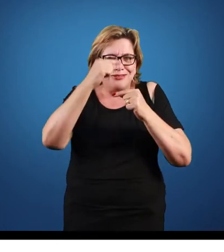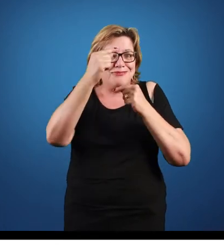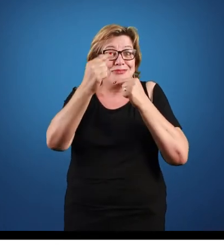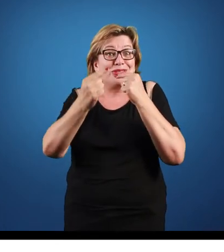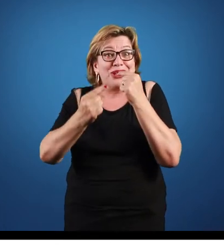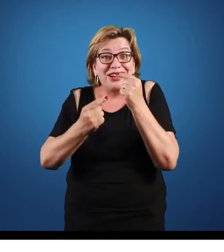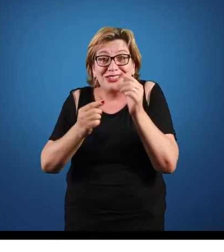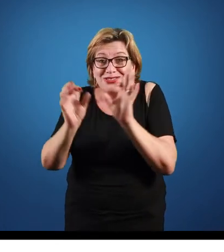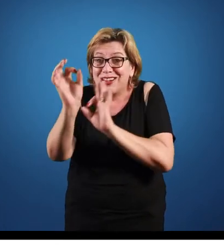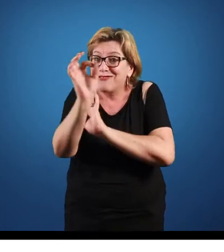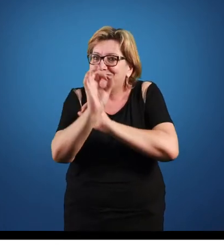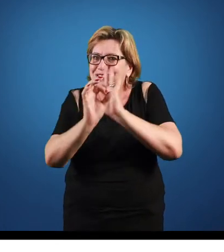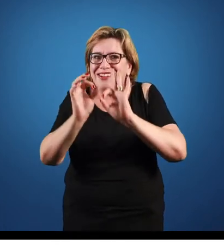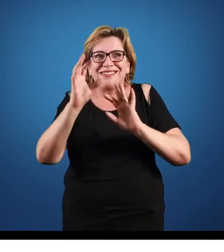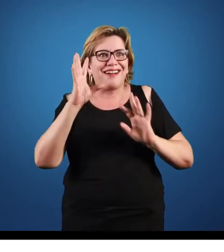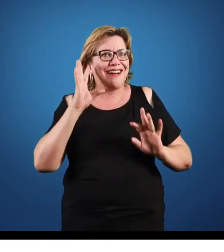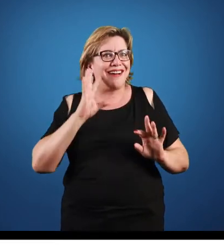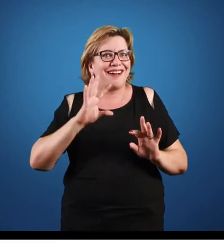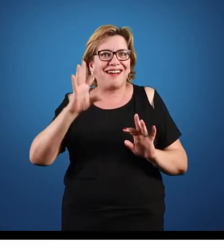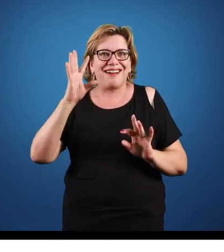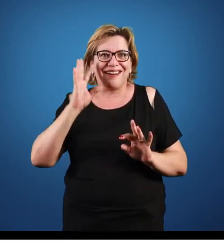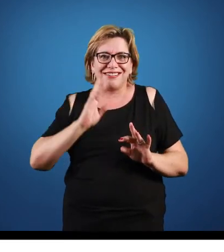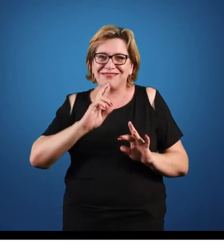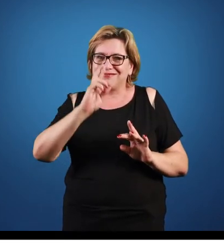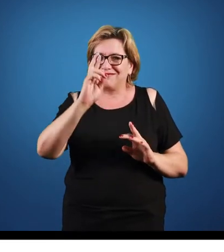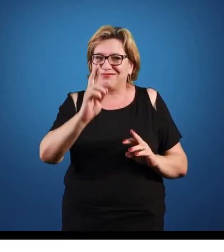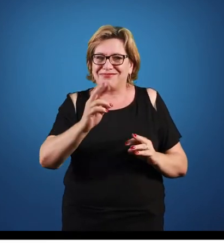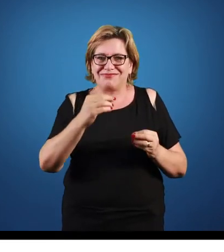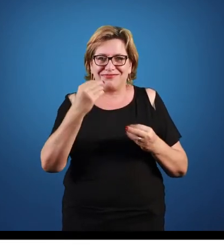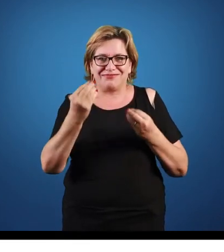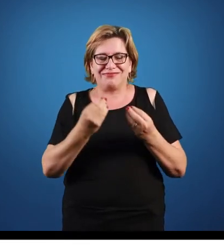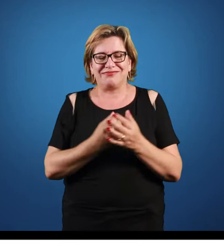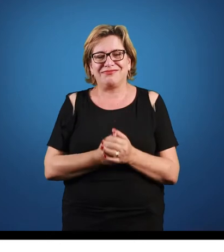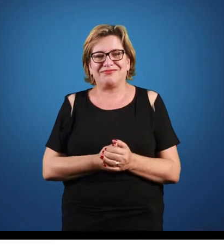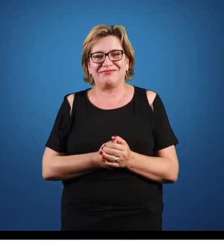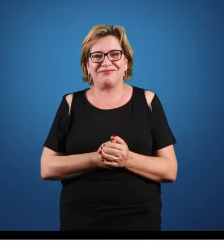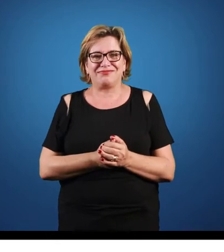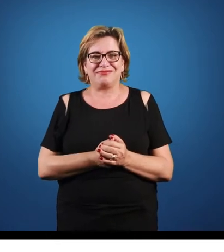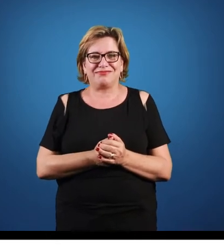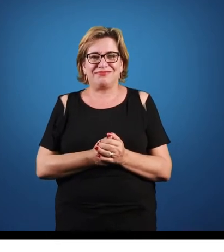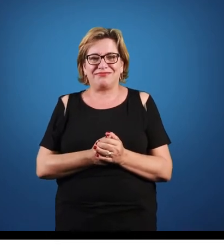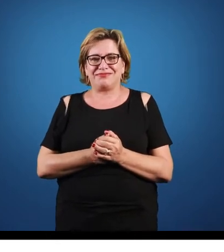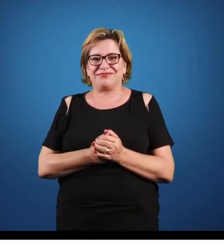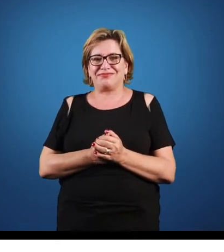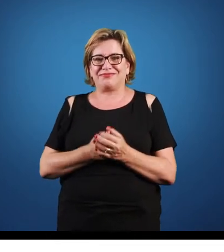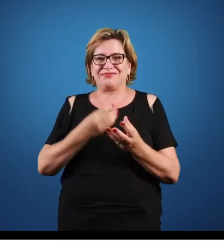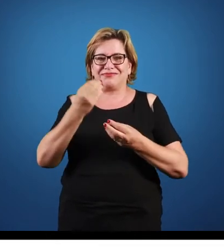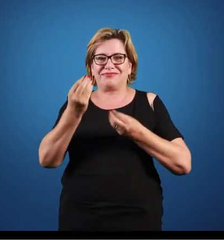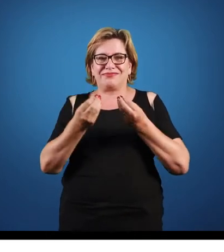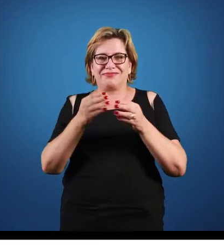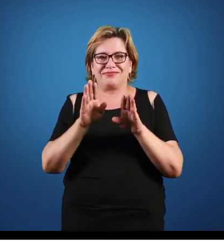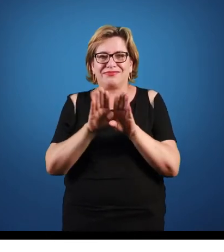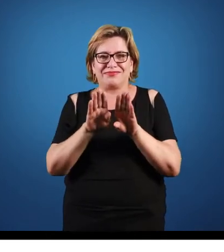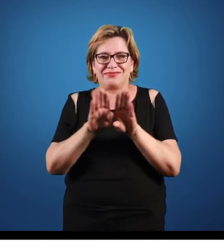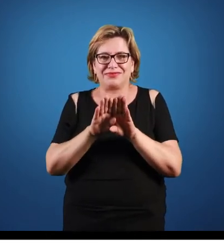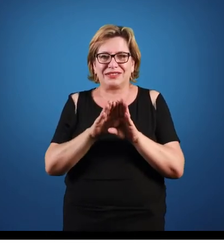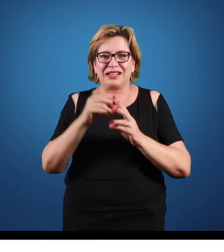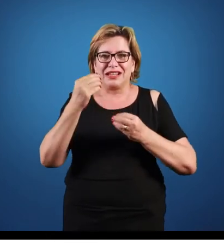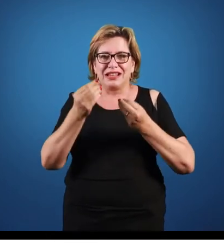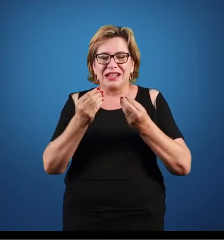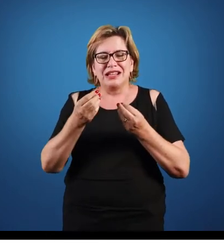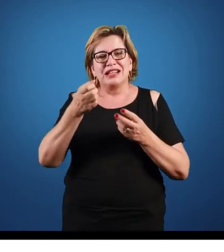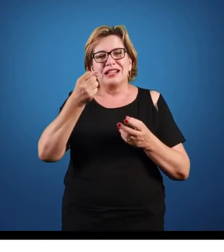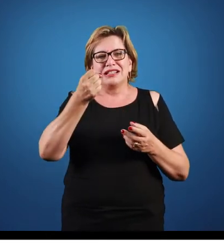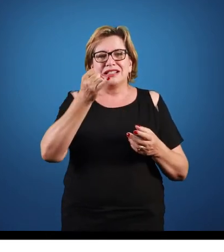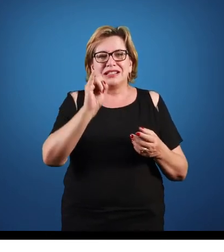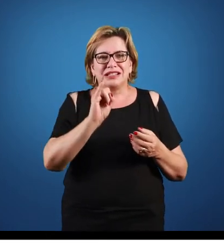benéfica no final você vai ficar muito animado com o resultado final na qual é o molde o modo